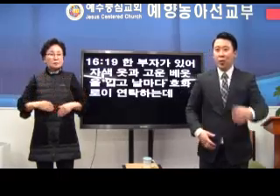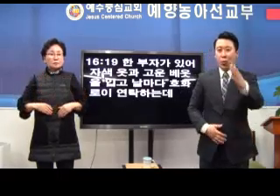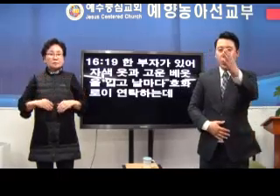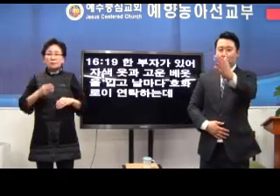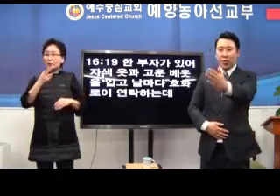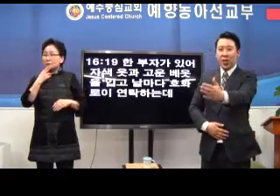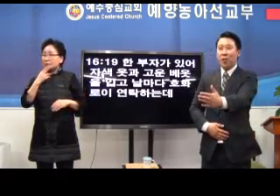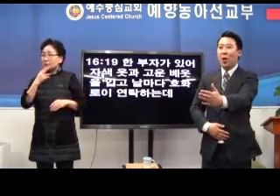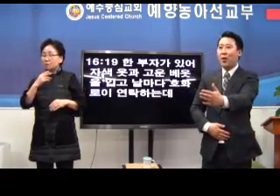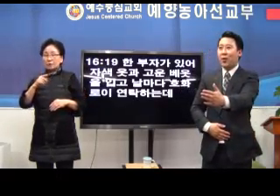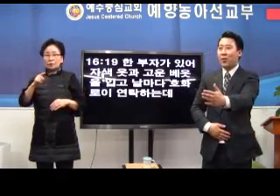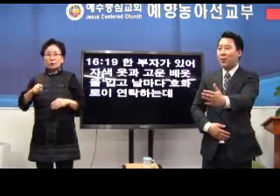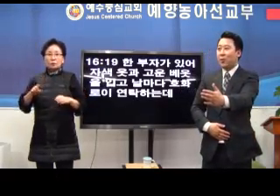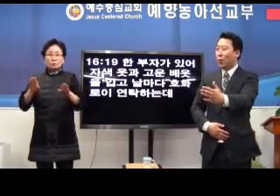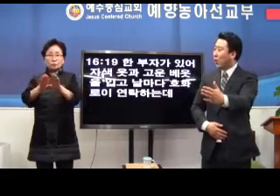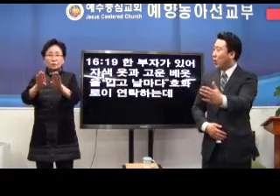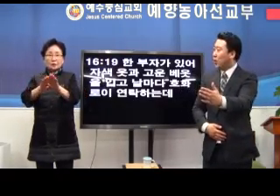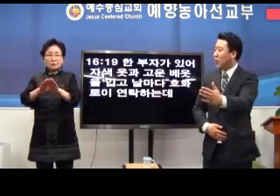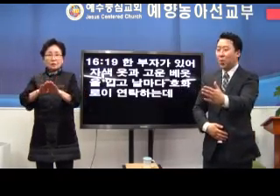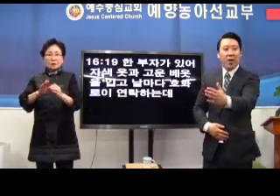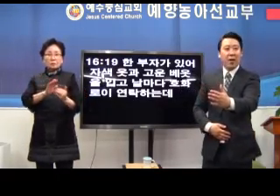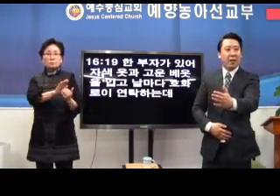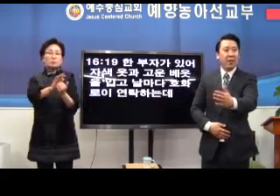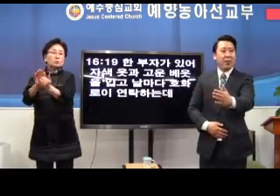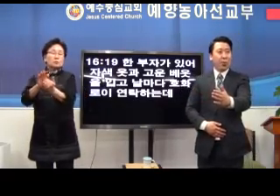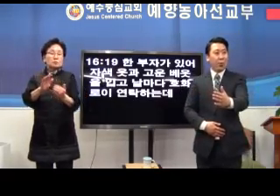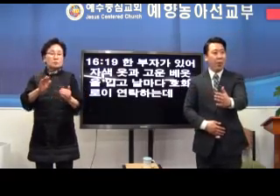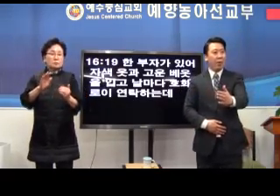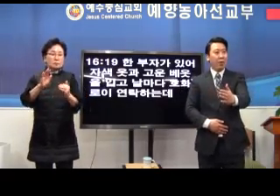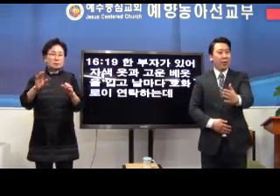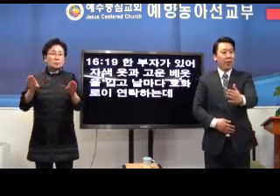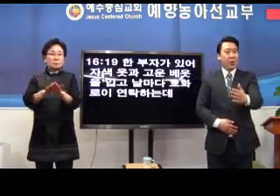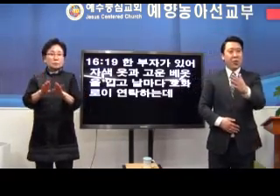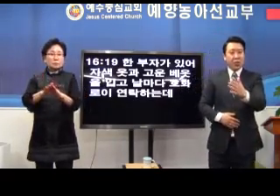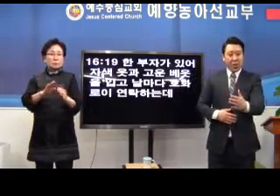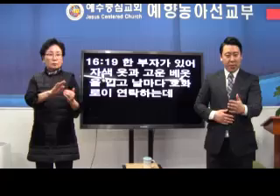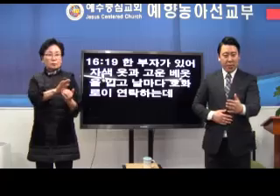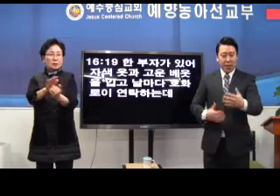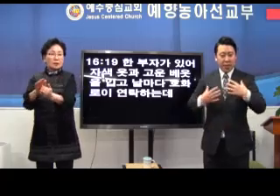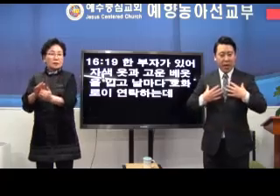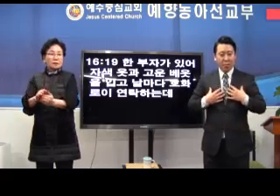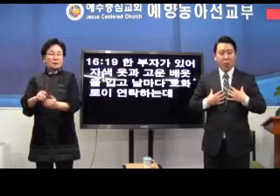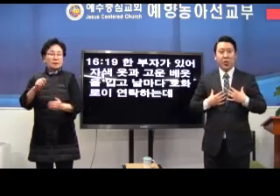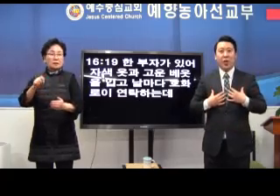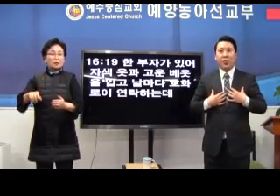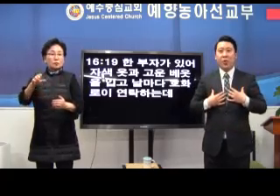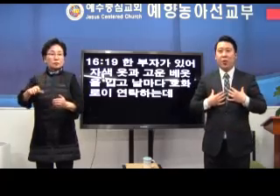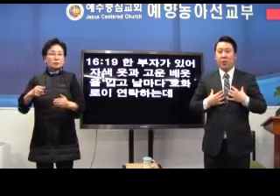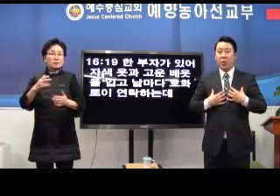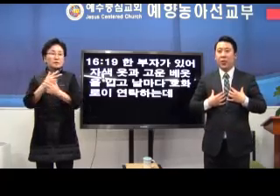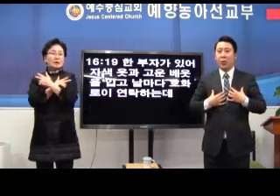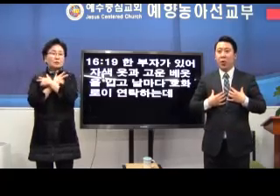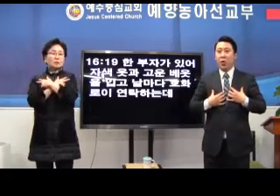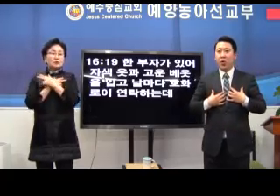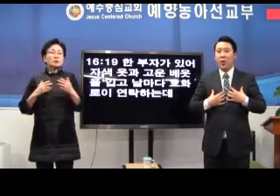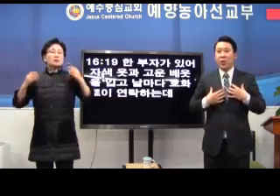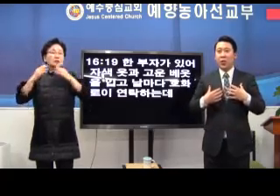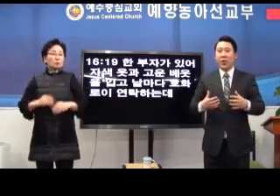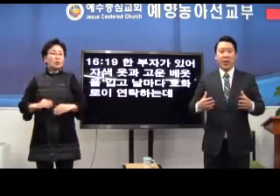거기 입구에서 탁 막아요. 어떻게 오셨습니까? 그리고 또 이 식당에는 양복을 차려입어야 되고 들어가야